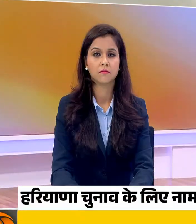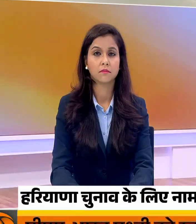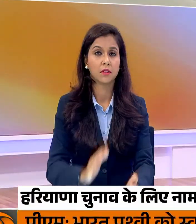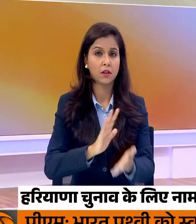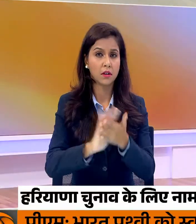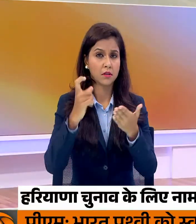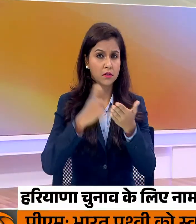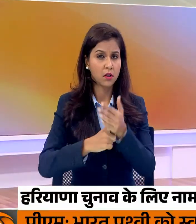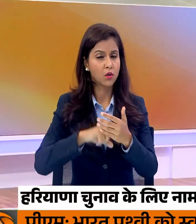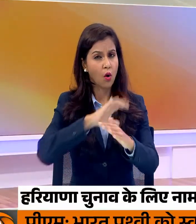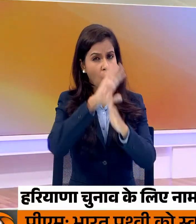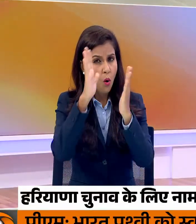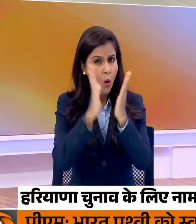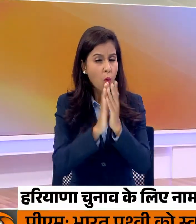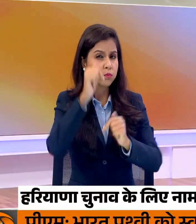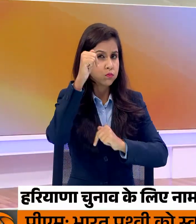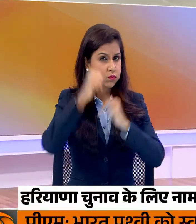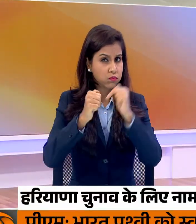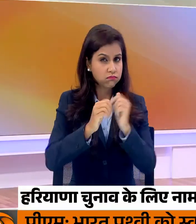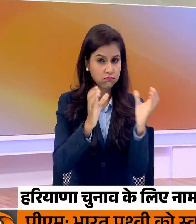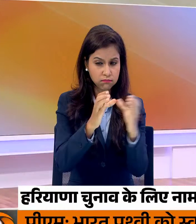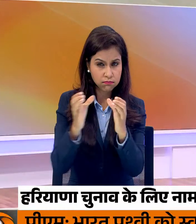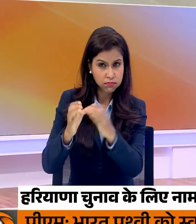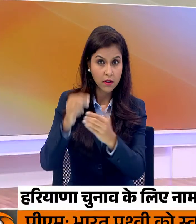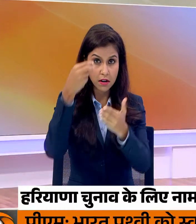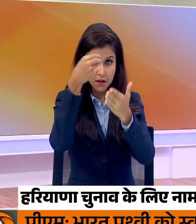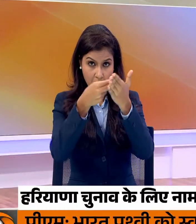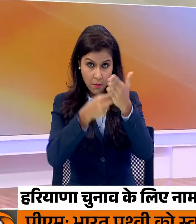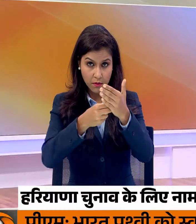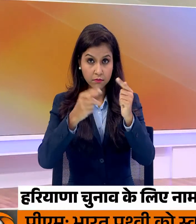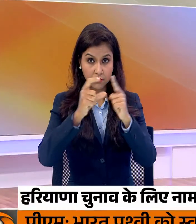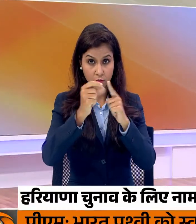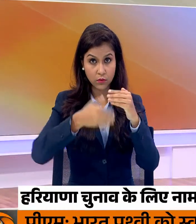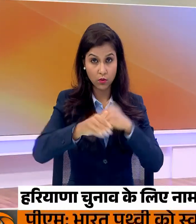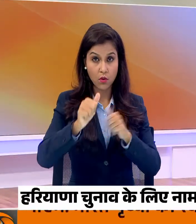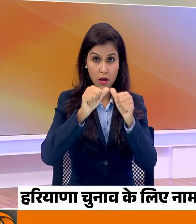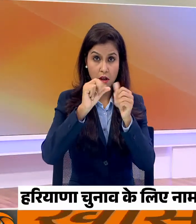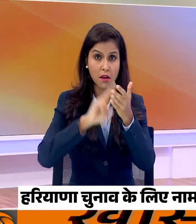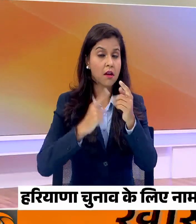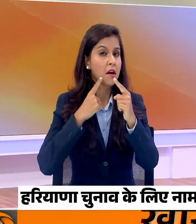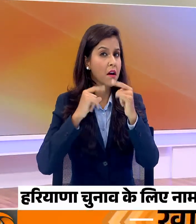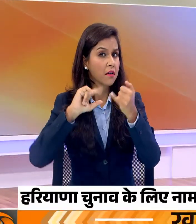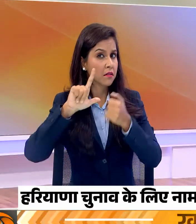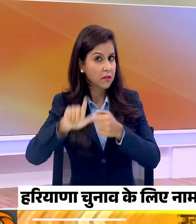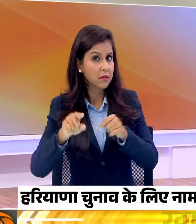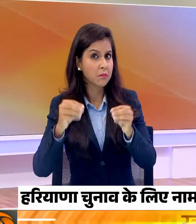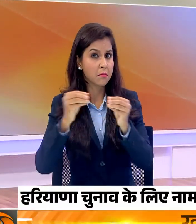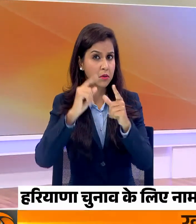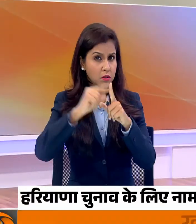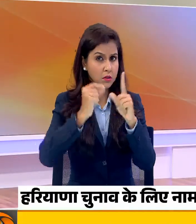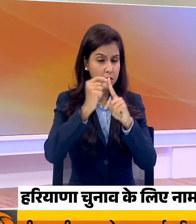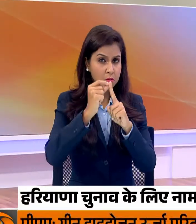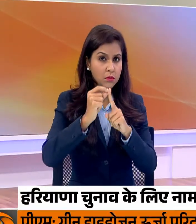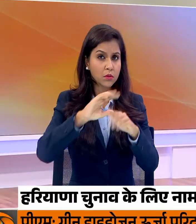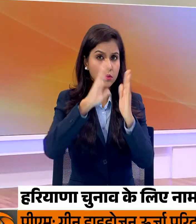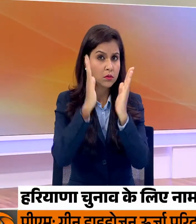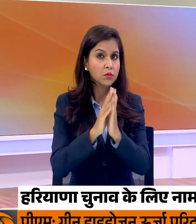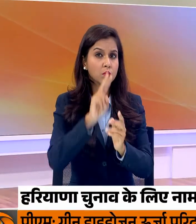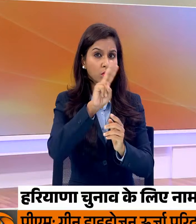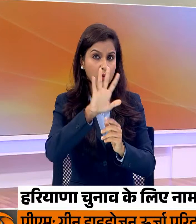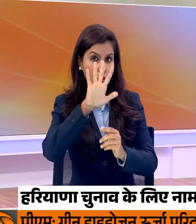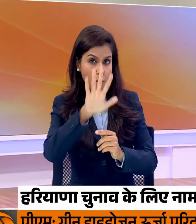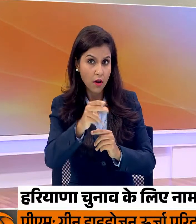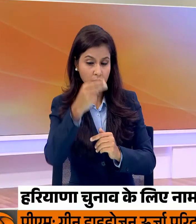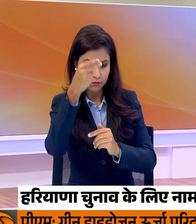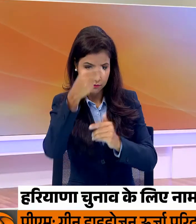हरियाणा चुनाव के लिए सभी दलों के उम्मीदवारों का नामांकन जारी। अनिल विज समेत भाजपा के 25 नेताओं का नामांकन